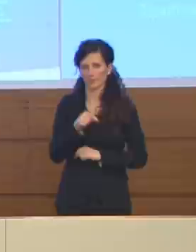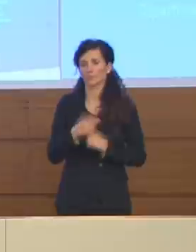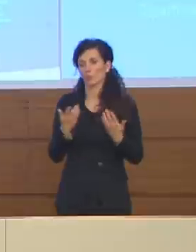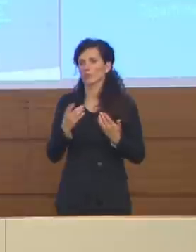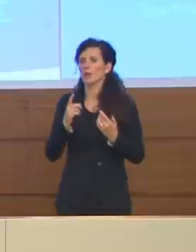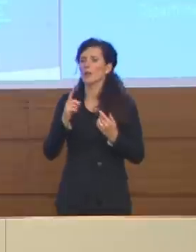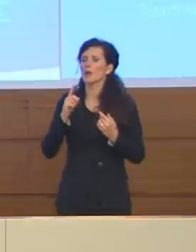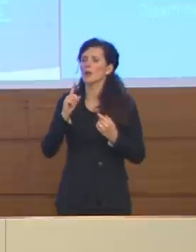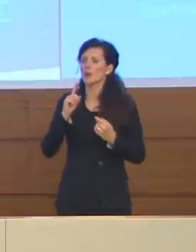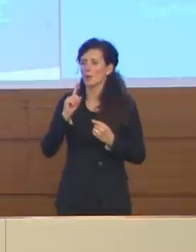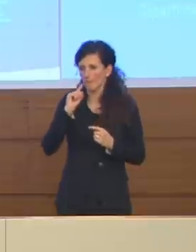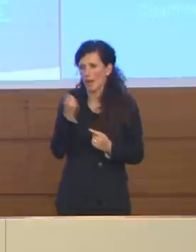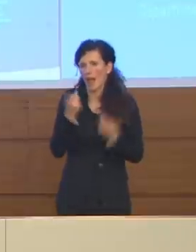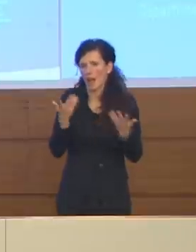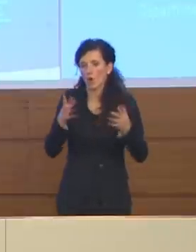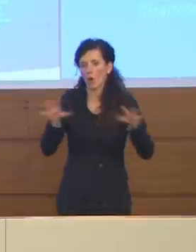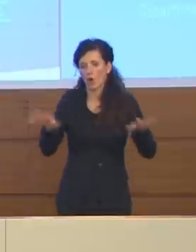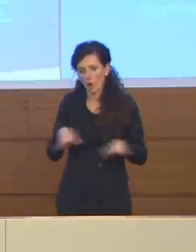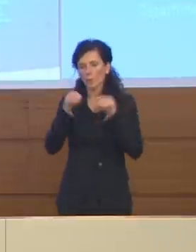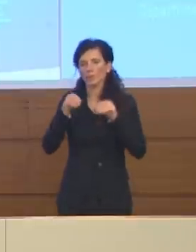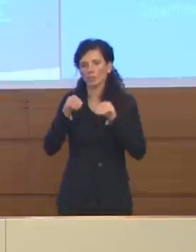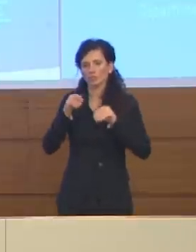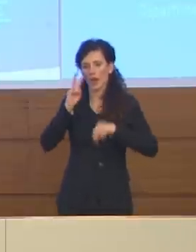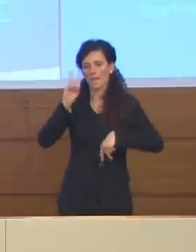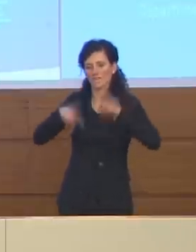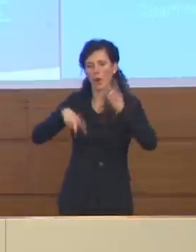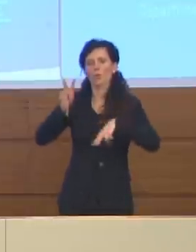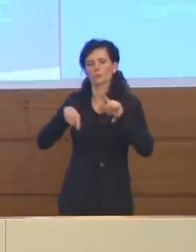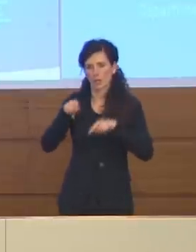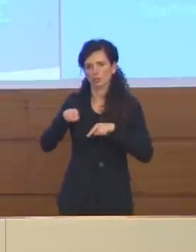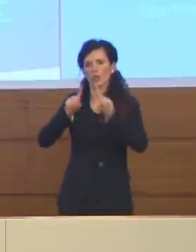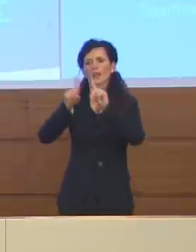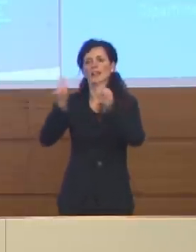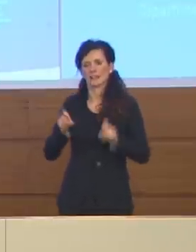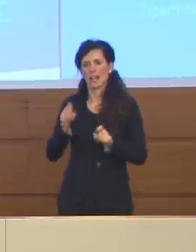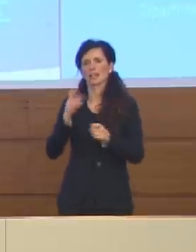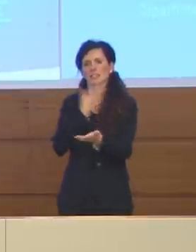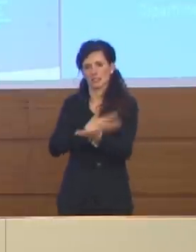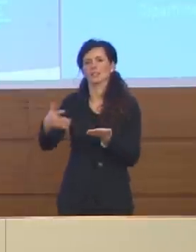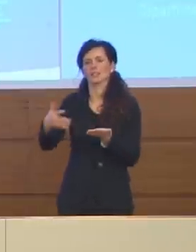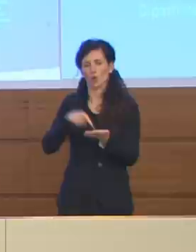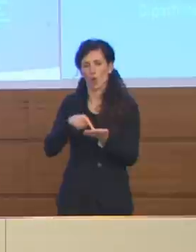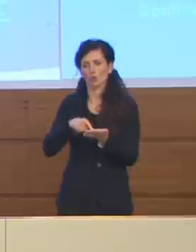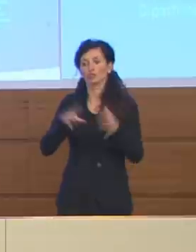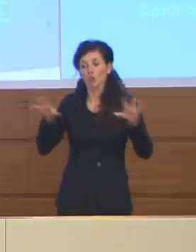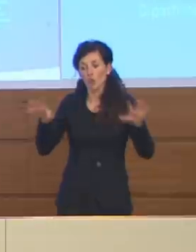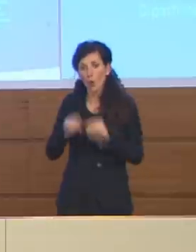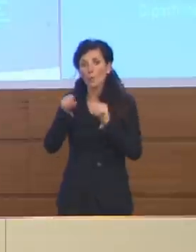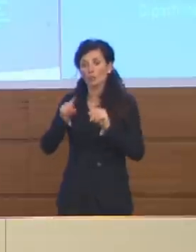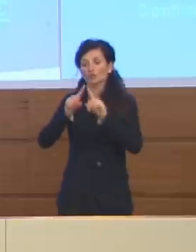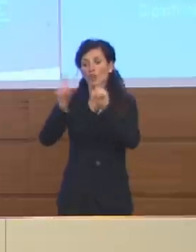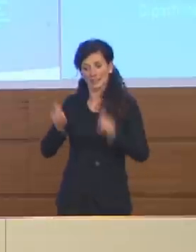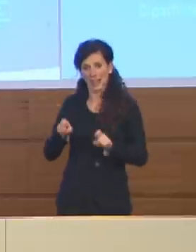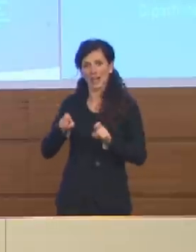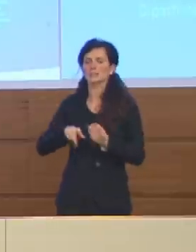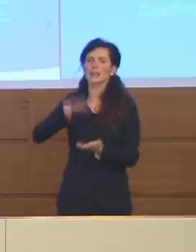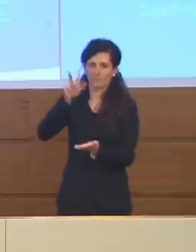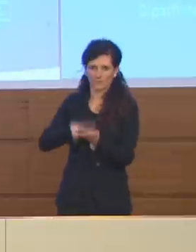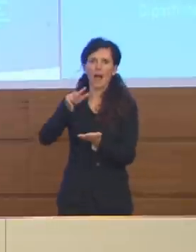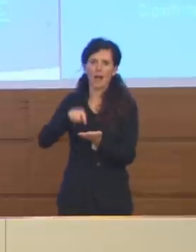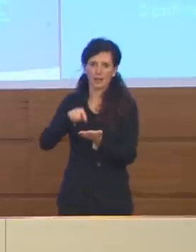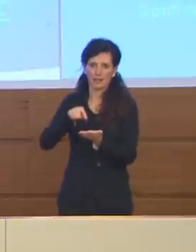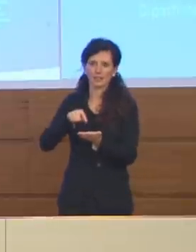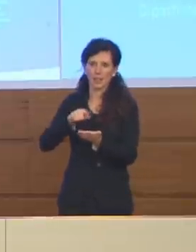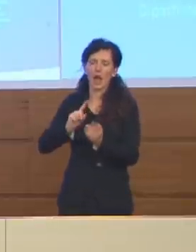questa valutazione cominciamo a validare i test e poi da lì articoliamo tutti gli